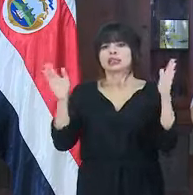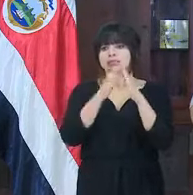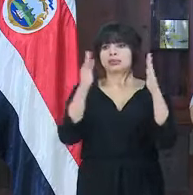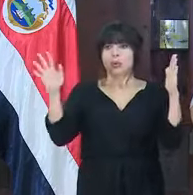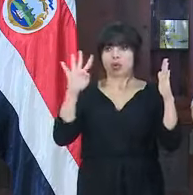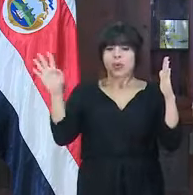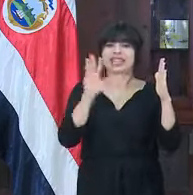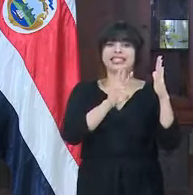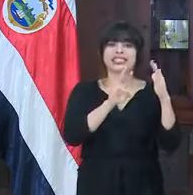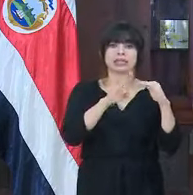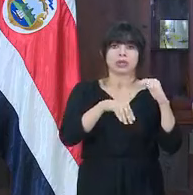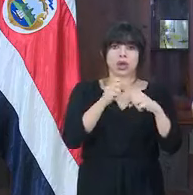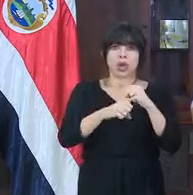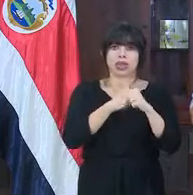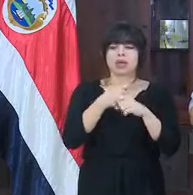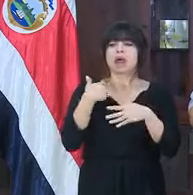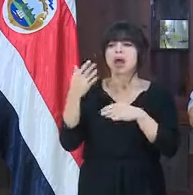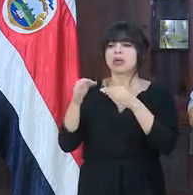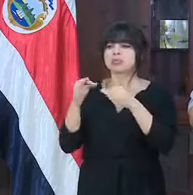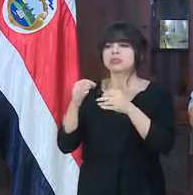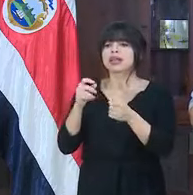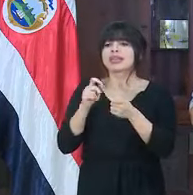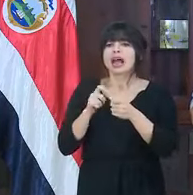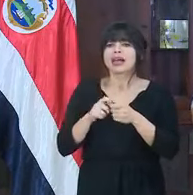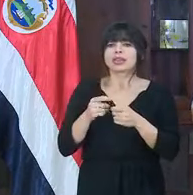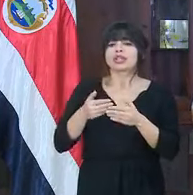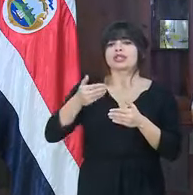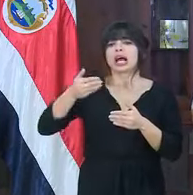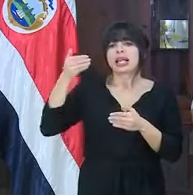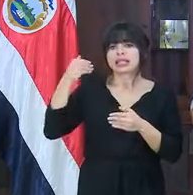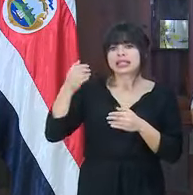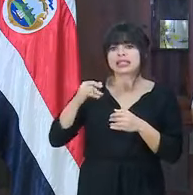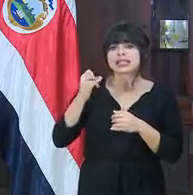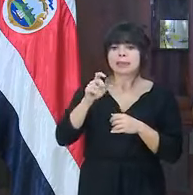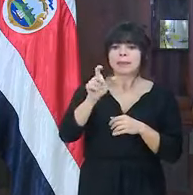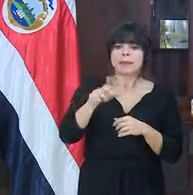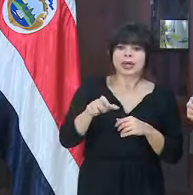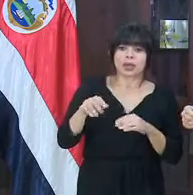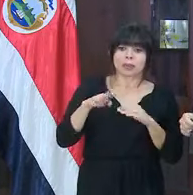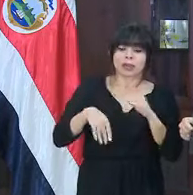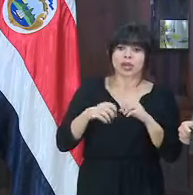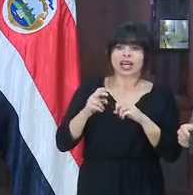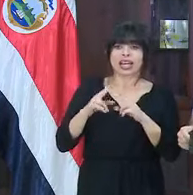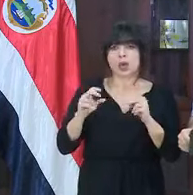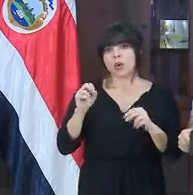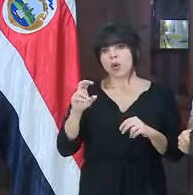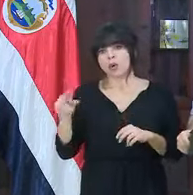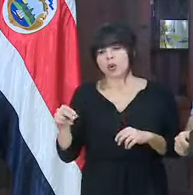Pero ahorita le damos los datitos de los antecedentes y los datitos de si los menores son nicaragüenses o no.